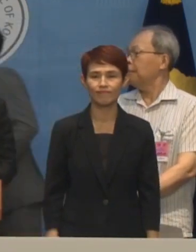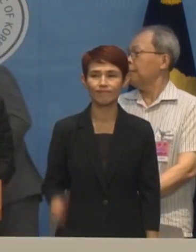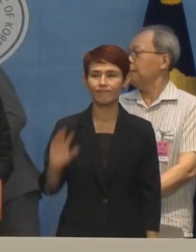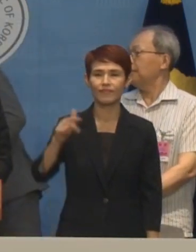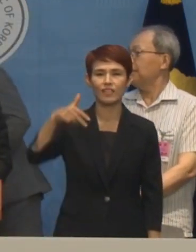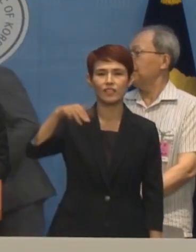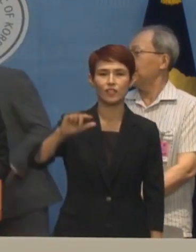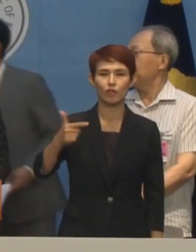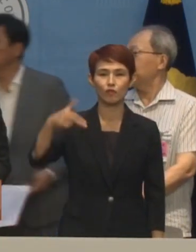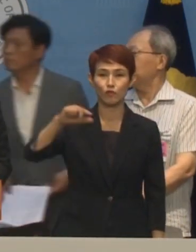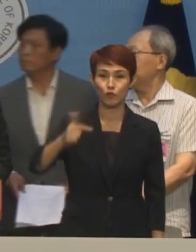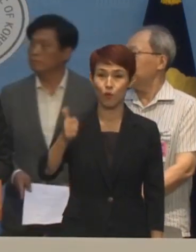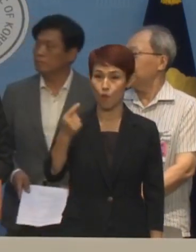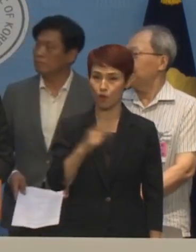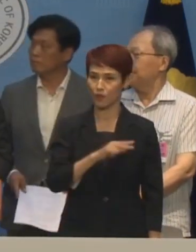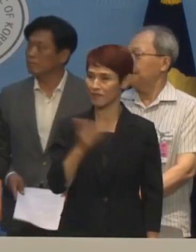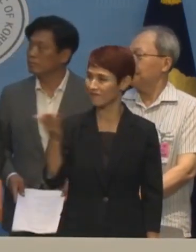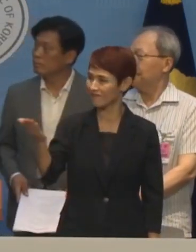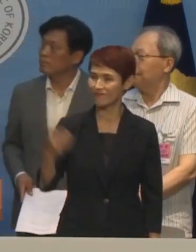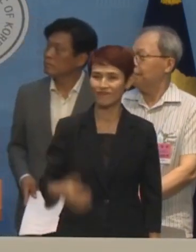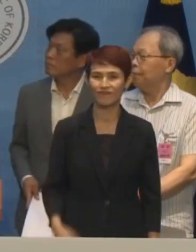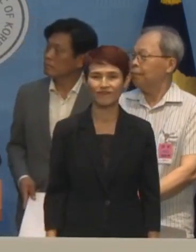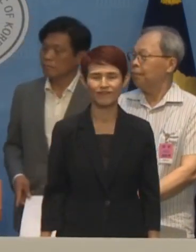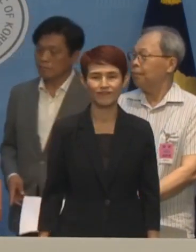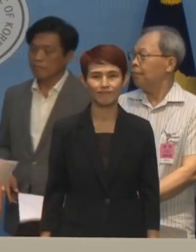천준호 의원님께서도 함께해 주셨습니다.